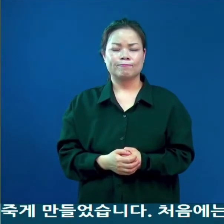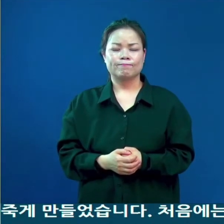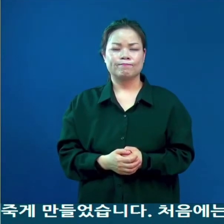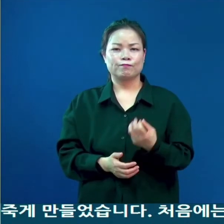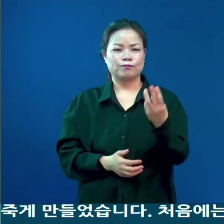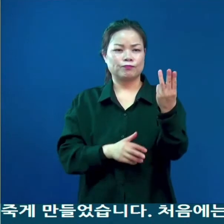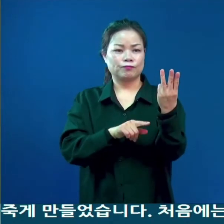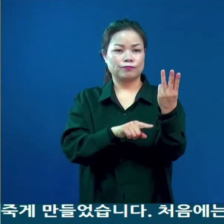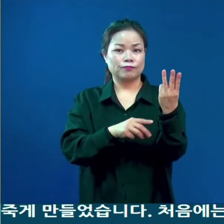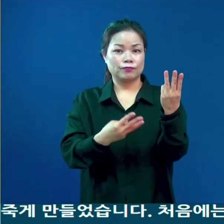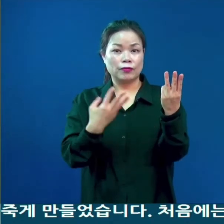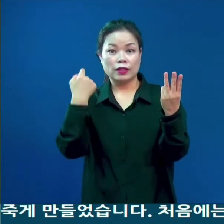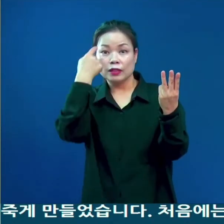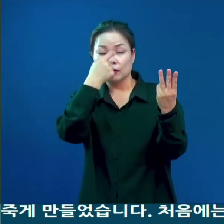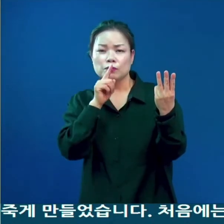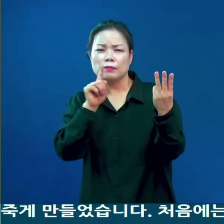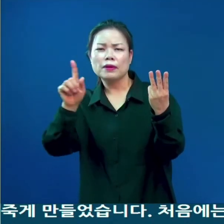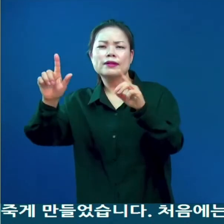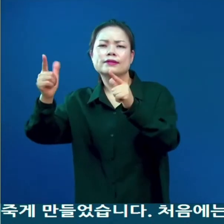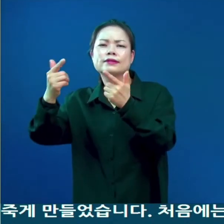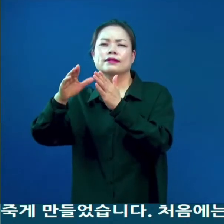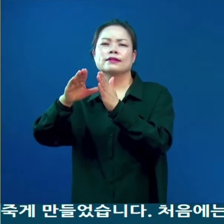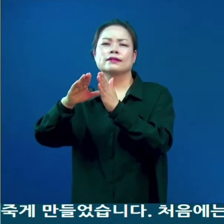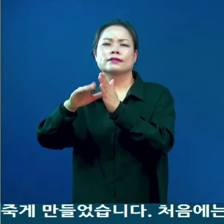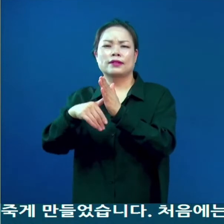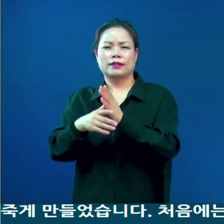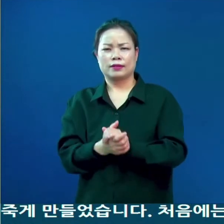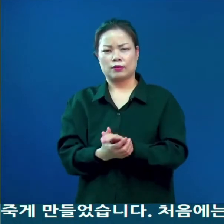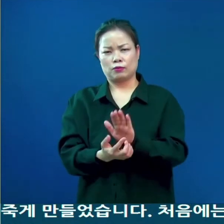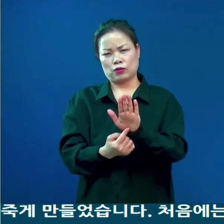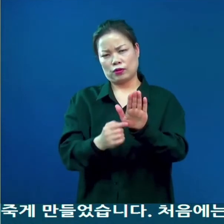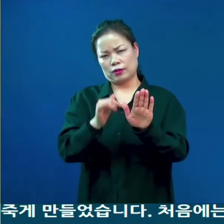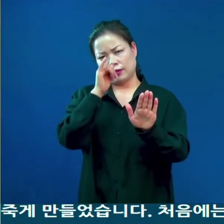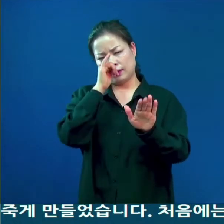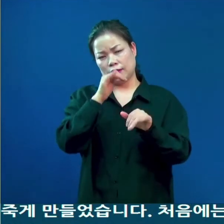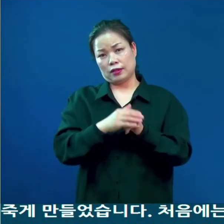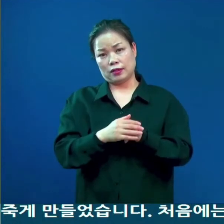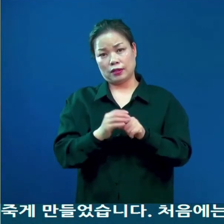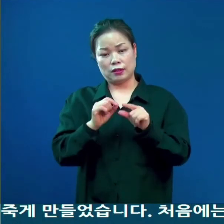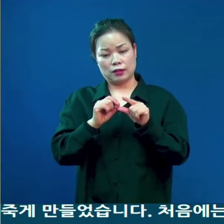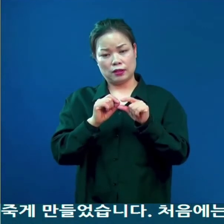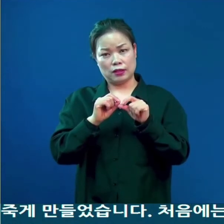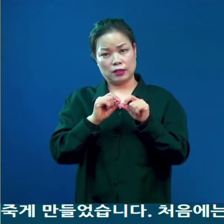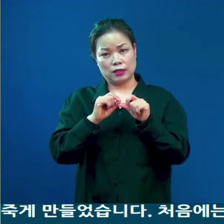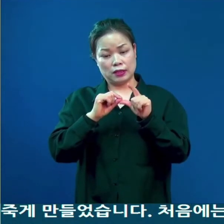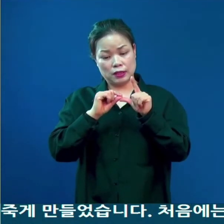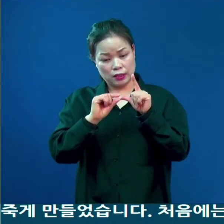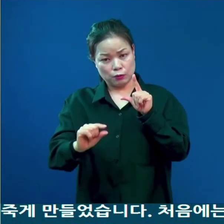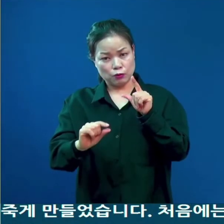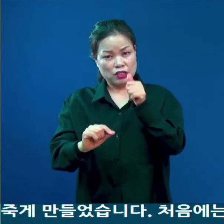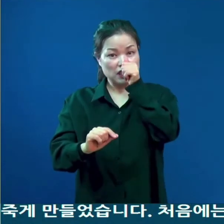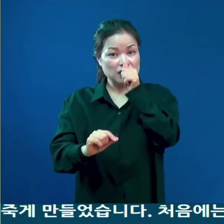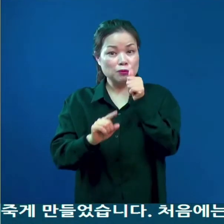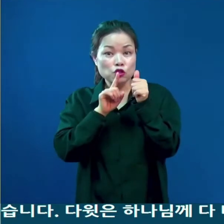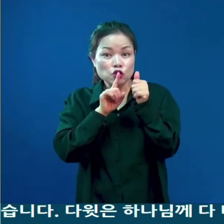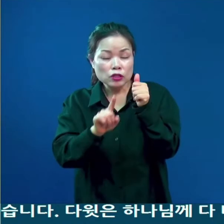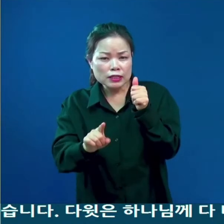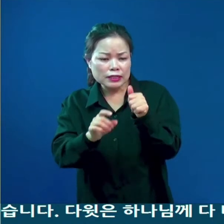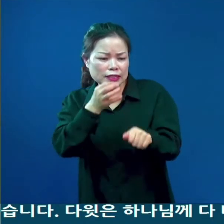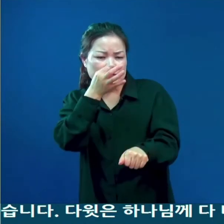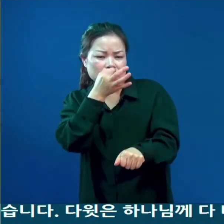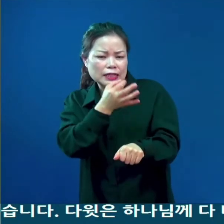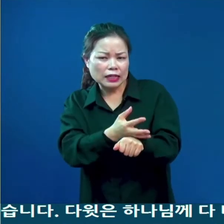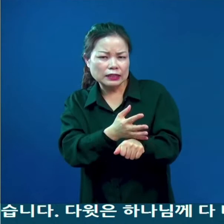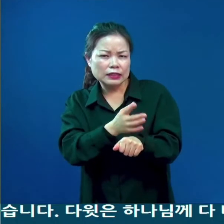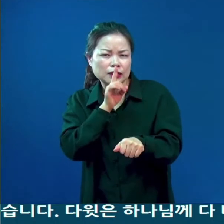3절에 내가 입을 열지 아니할 때에 라는 표현이 있죠. 제가 이 부분을 히브리 원어를 좀 살펴보니까 단순히 그냥